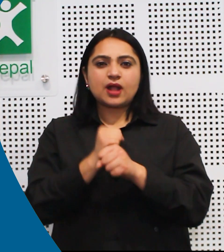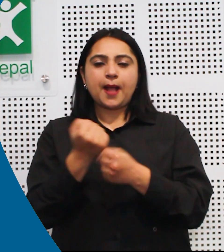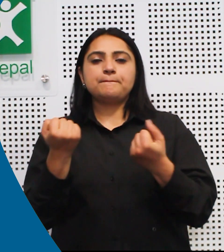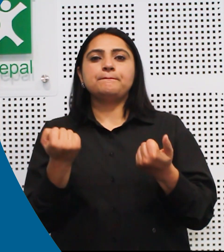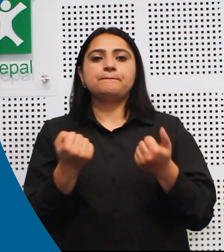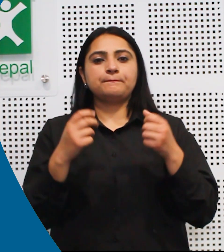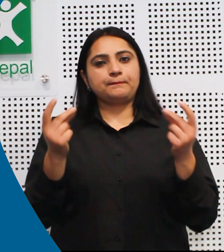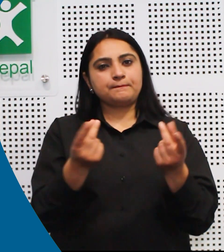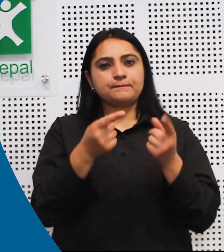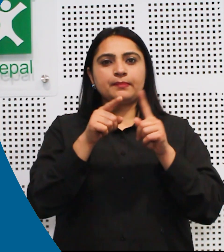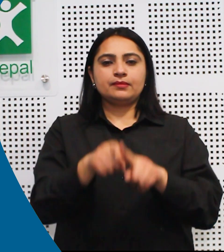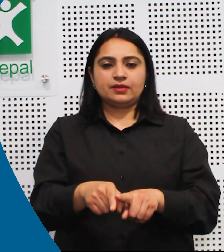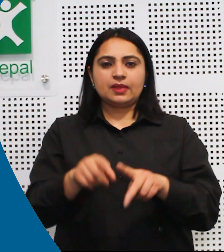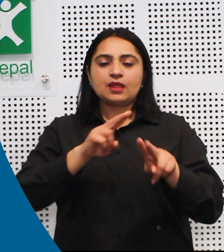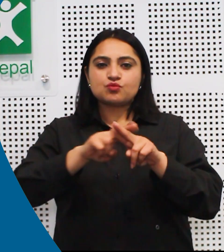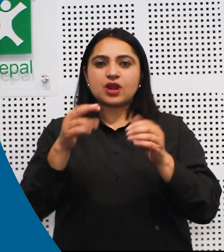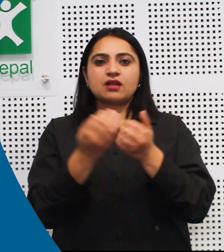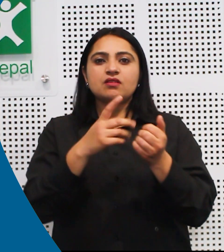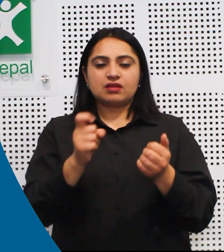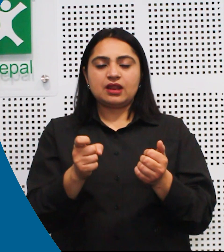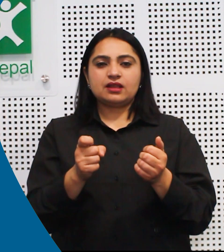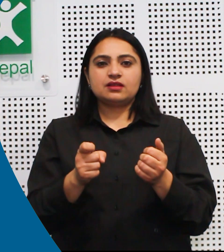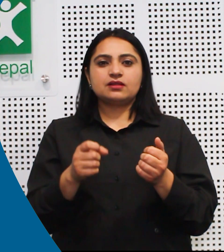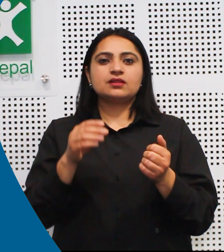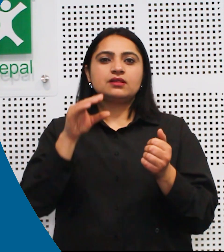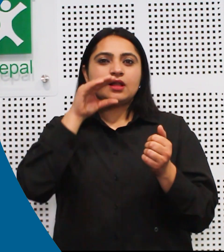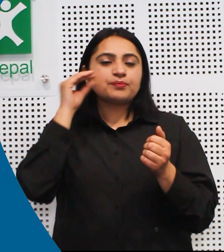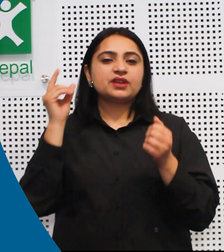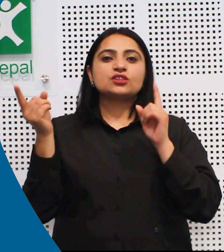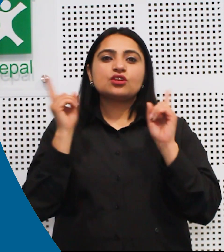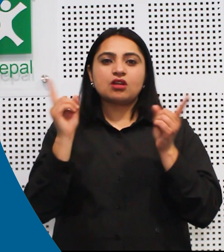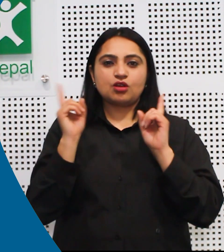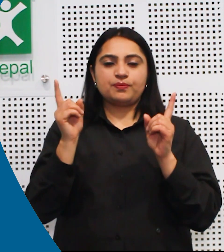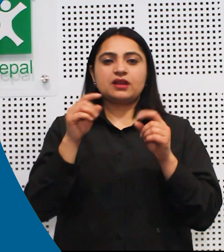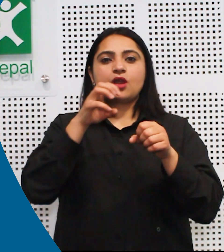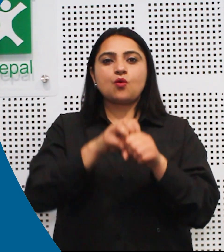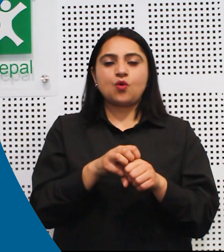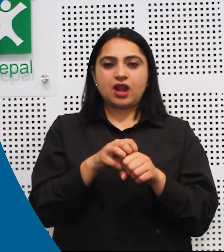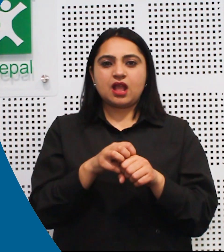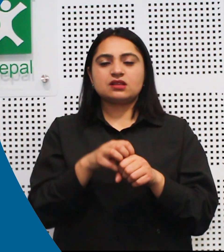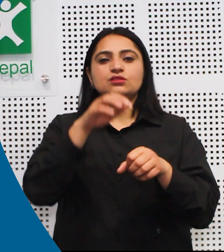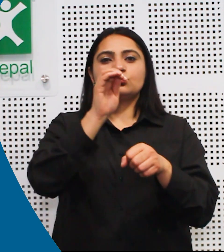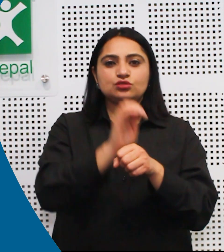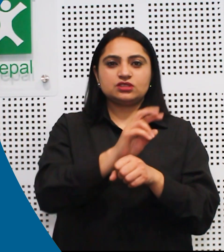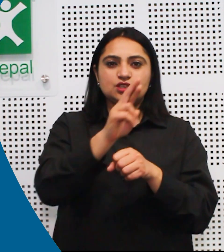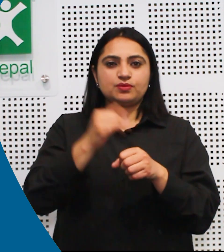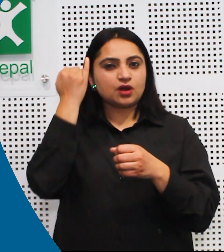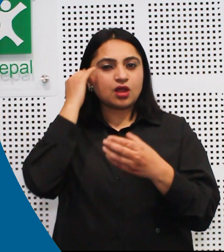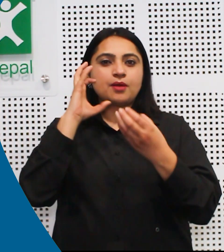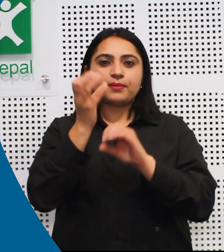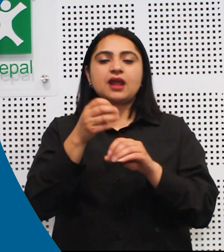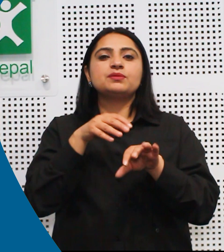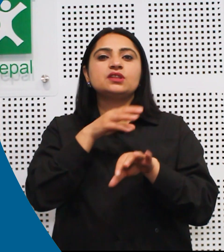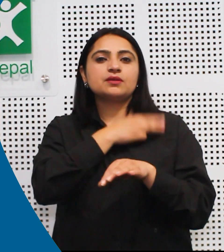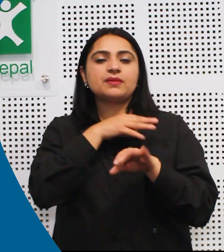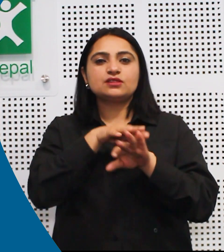कारबाही चुस्तसँग सम्पन्न गर्नका लागि वीरेन्द्रनगर नगरपालिकाले वडाका सचिव र प्राविधिकहरूसँग